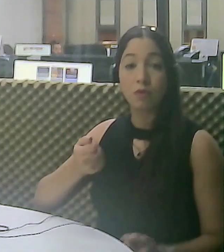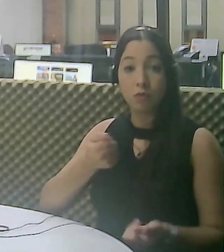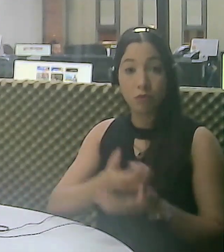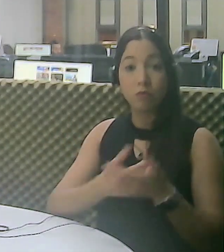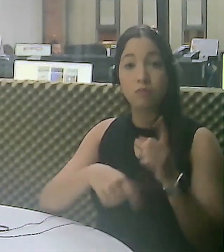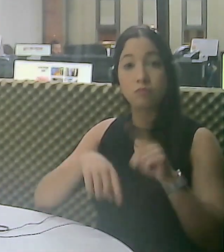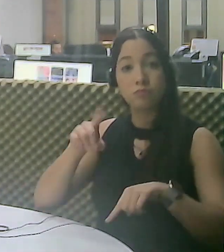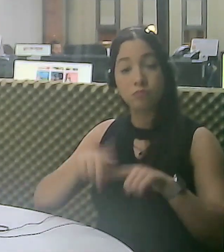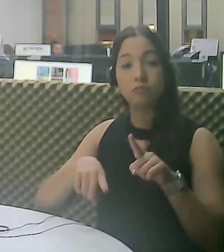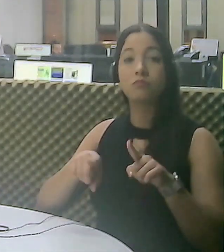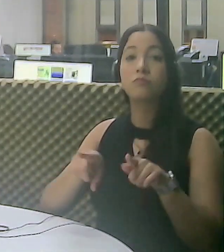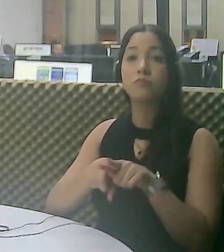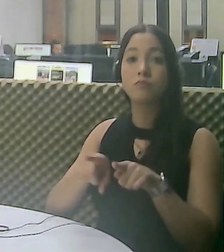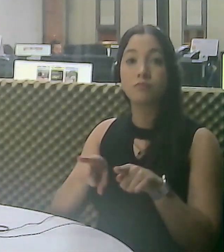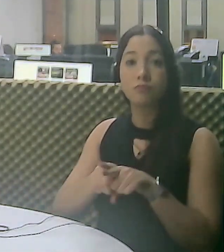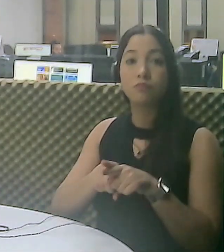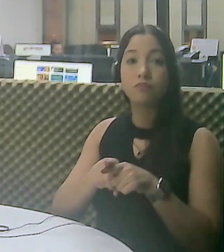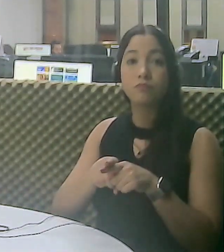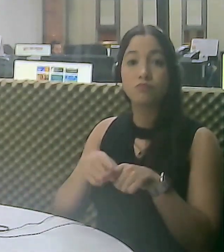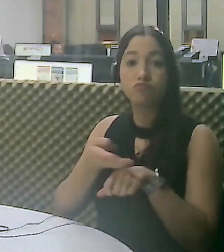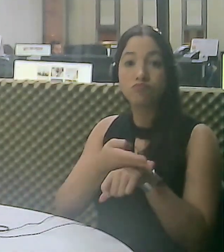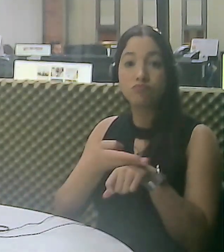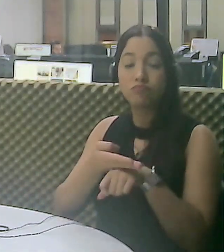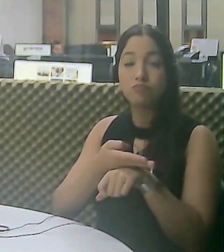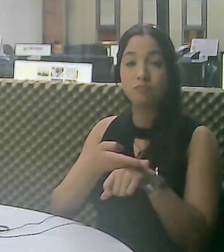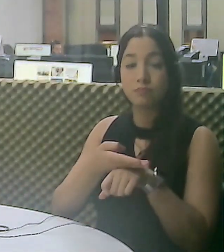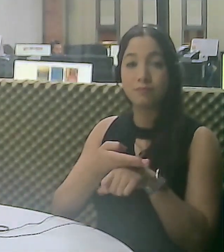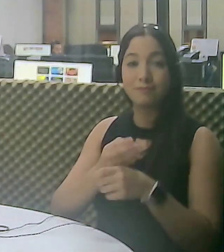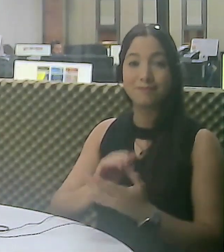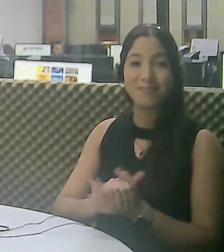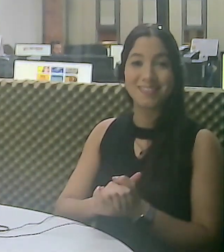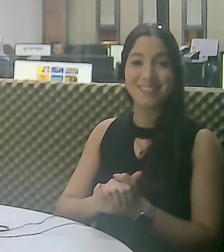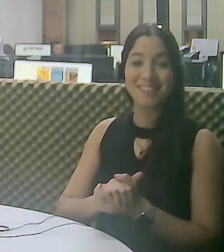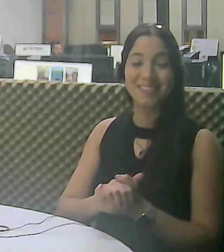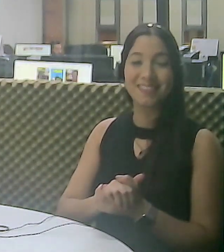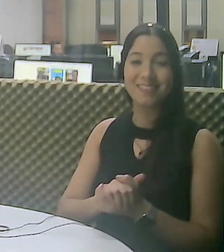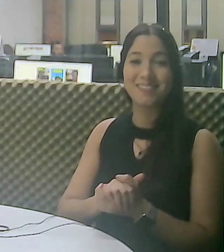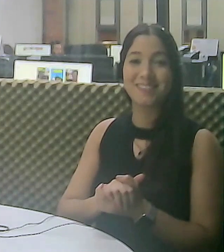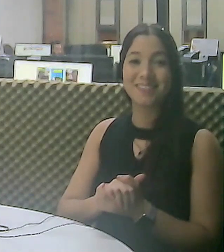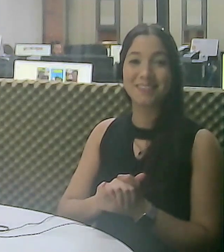de produtos, como o trato com os animais.